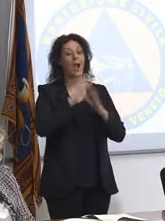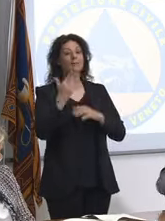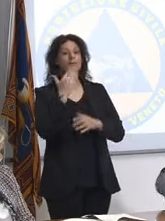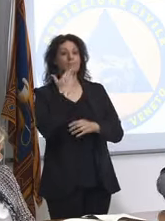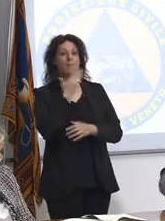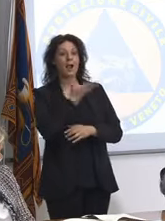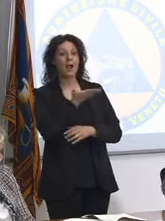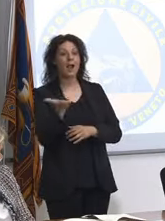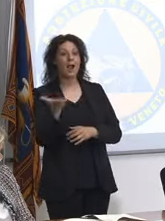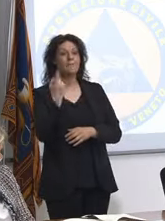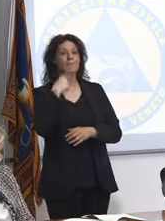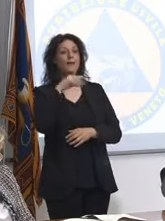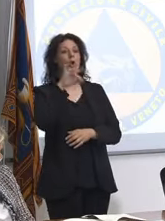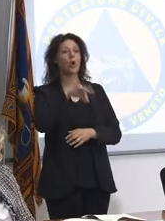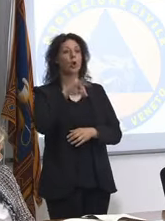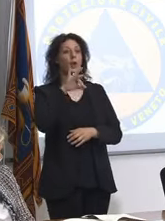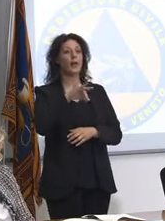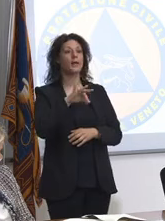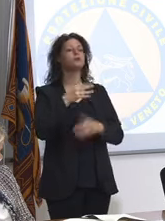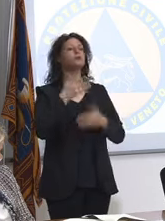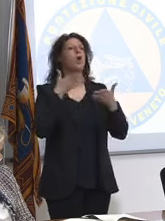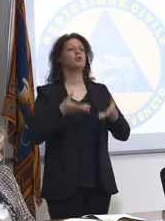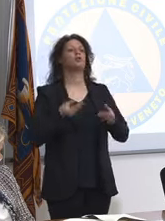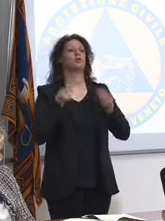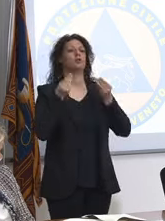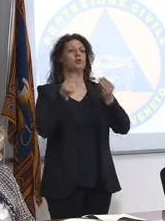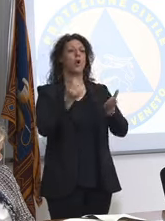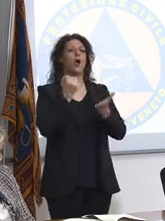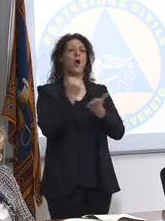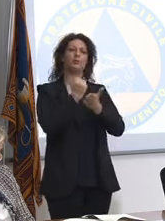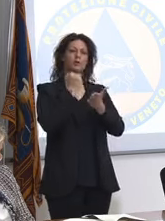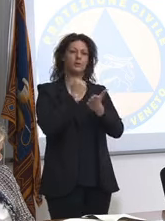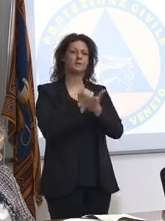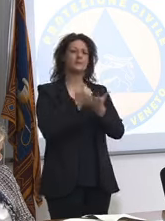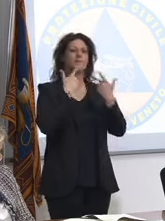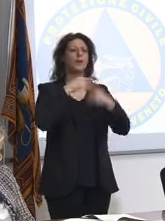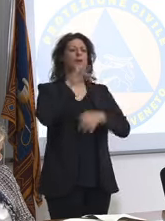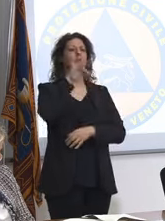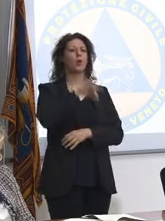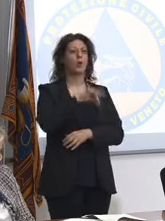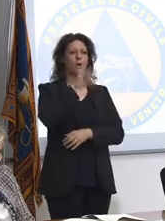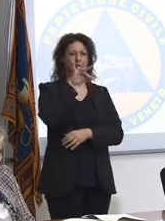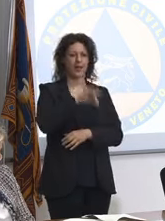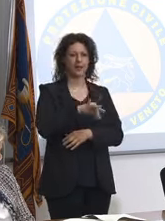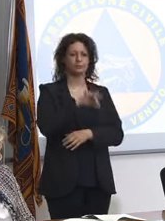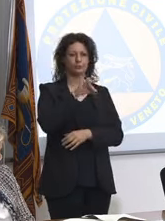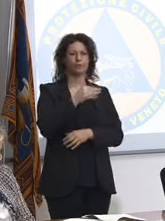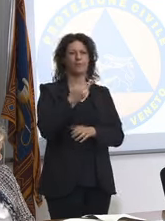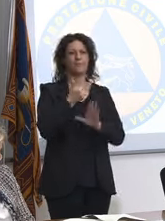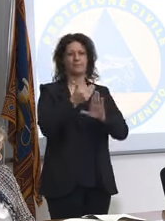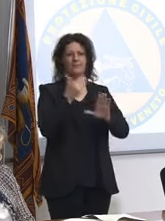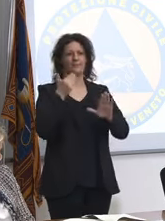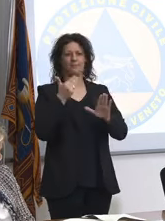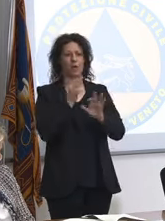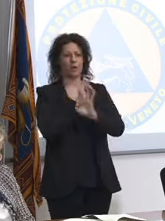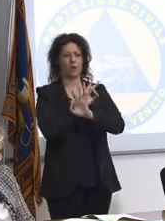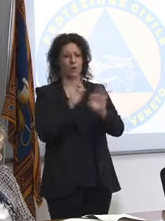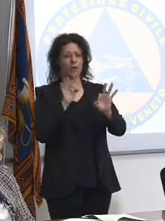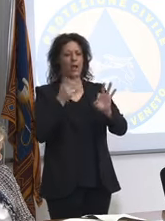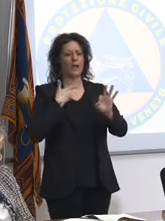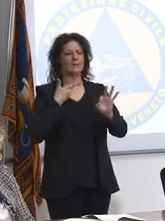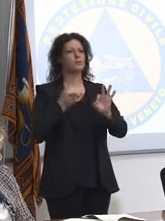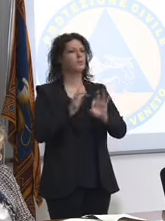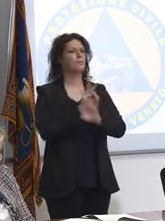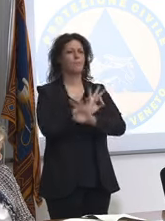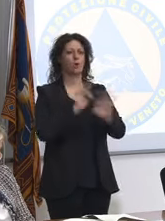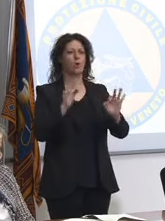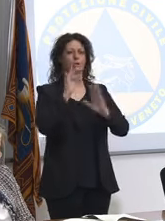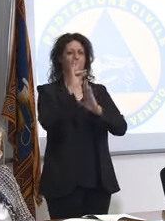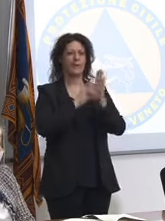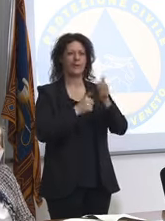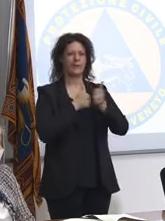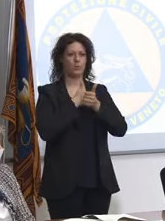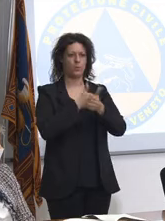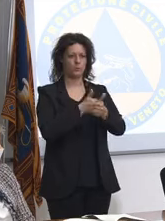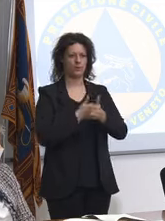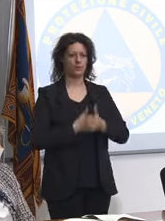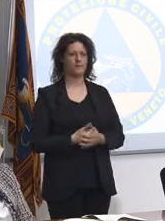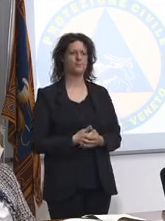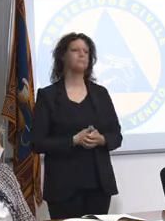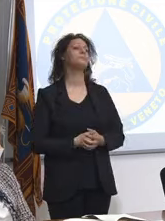pone fine a tutto il tema dei noleggi che non si facevano, e quelli che si facevano hanno le nuove linee guida.